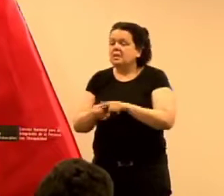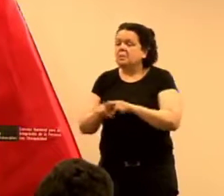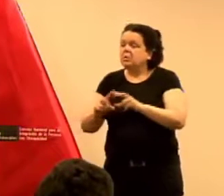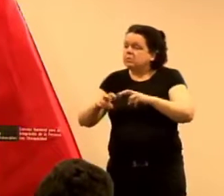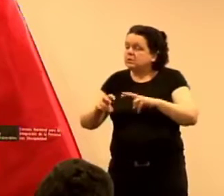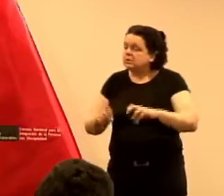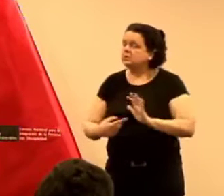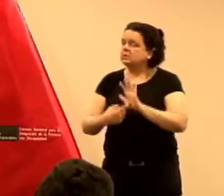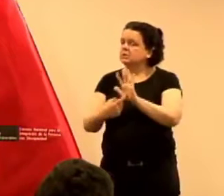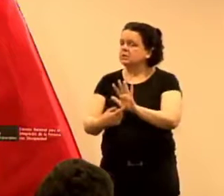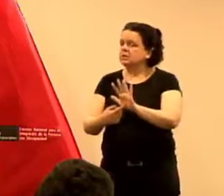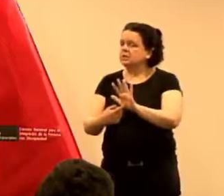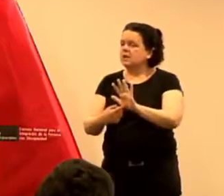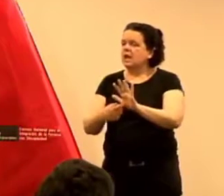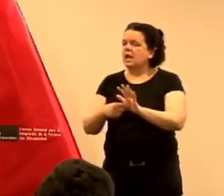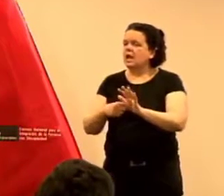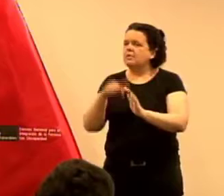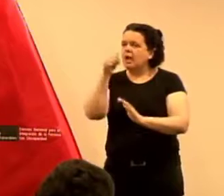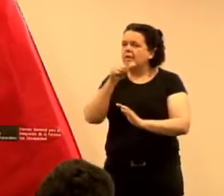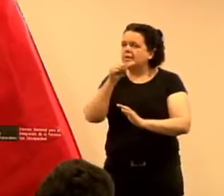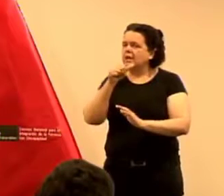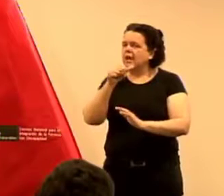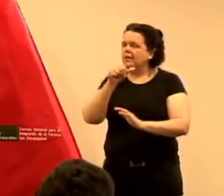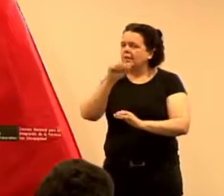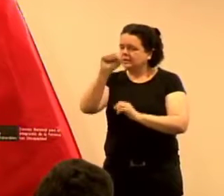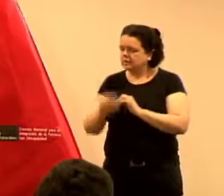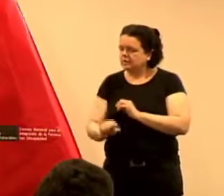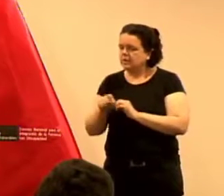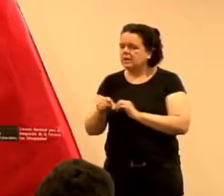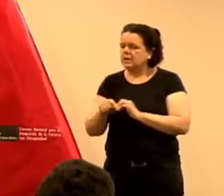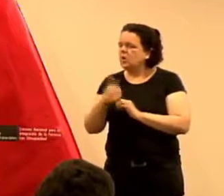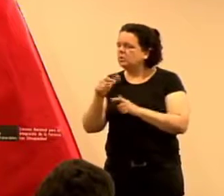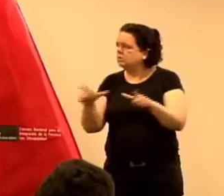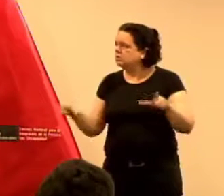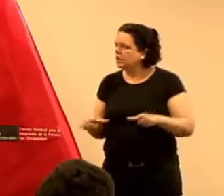demuestran, en Sudáfrica, por ejemplo, o en otros lugares, que